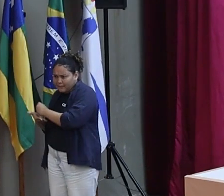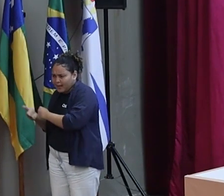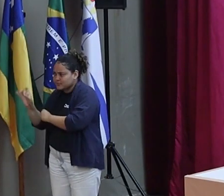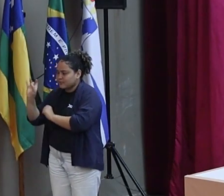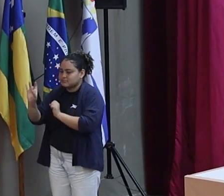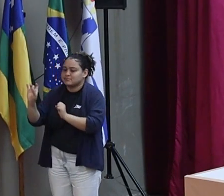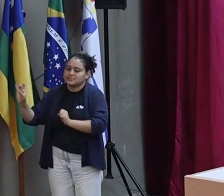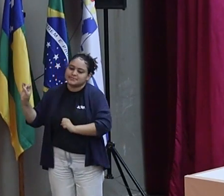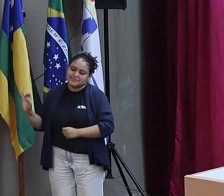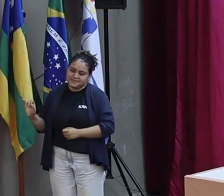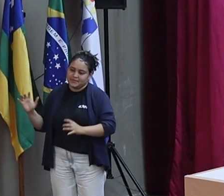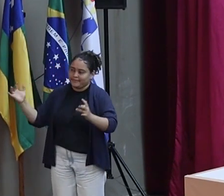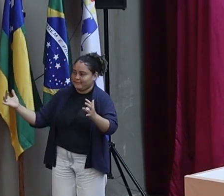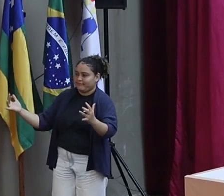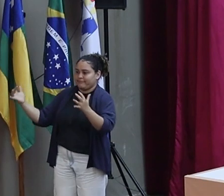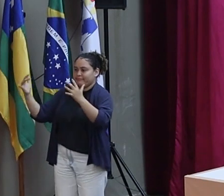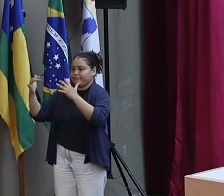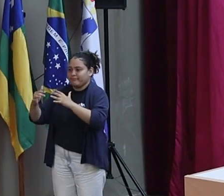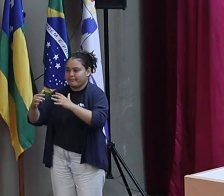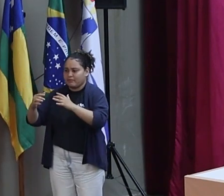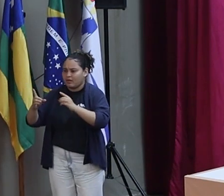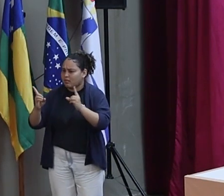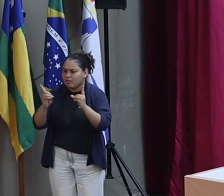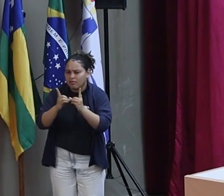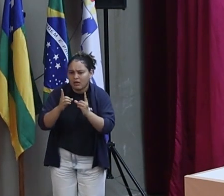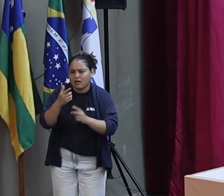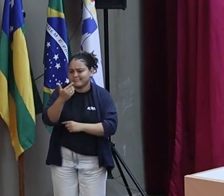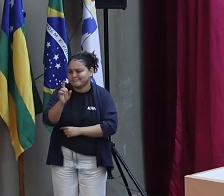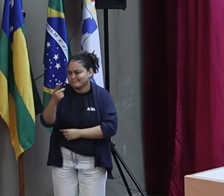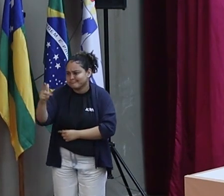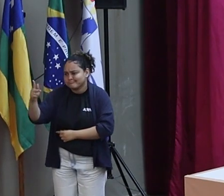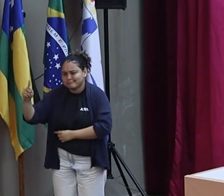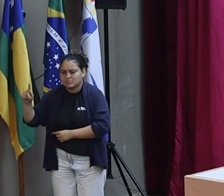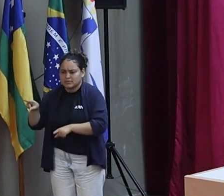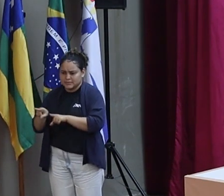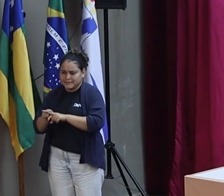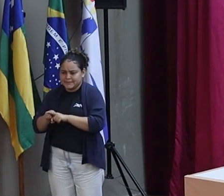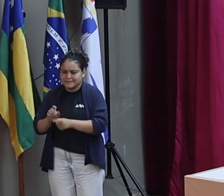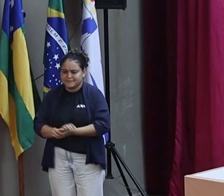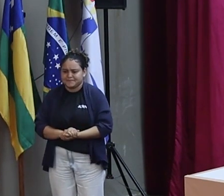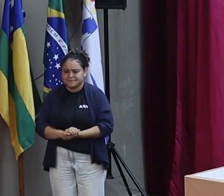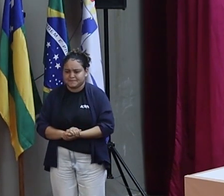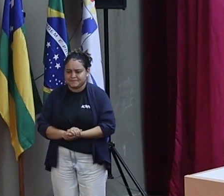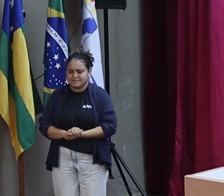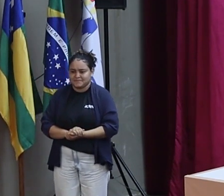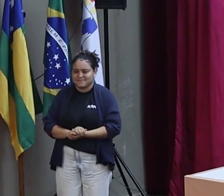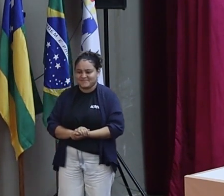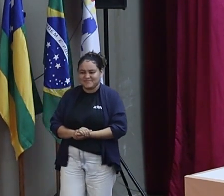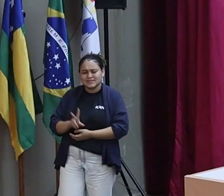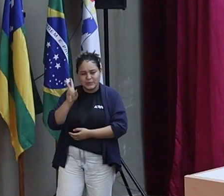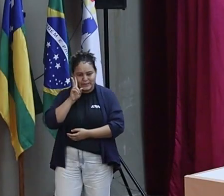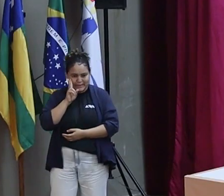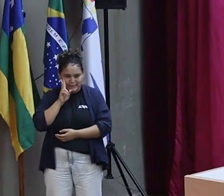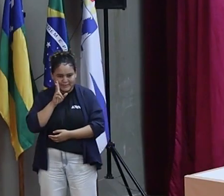um, e que vinham dos próprios departamentos. Era uma questão interessante. Eu lembro de uma coisa muito